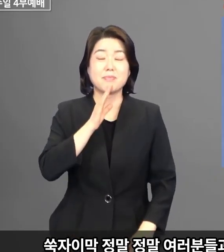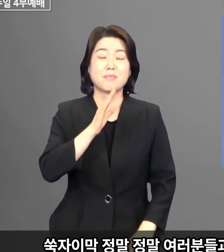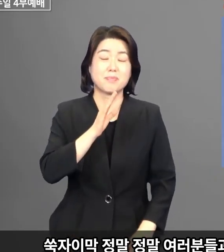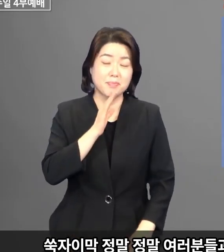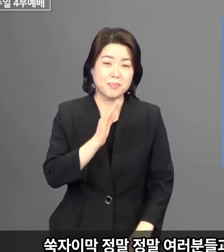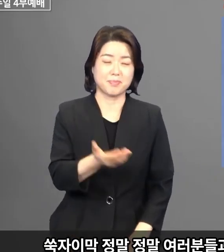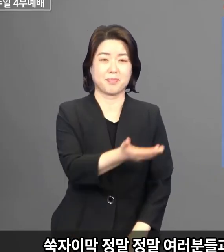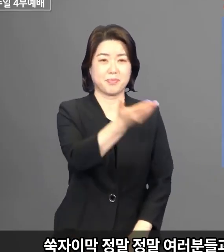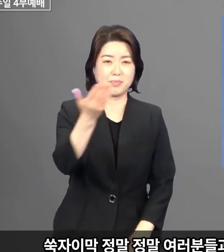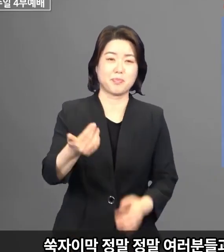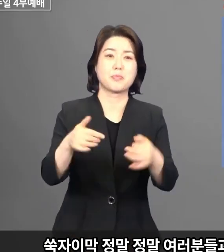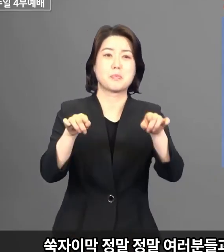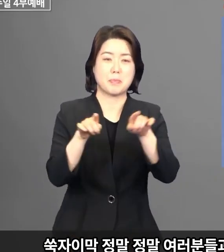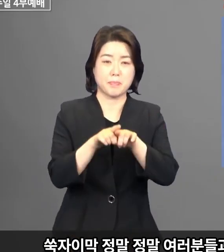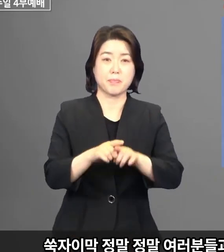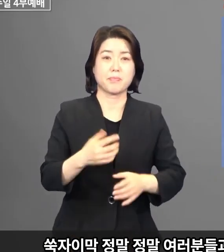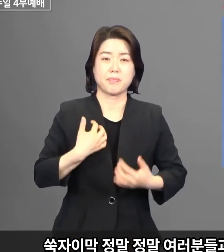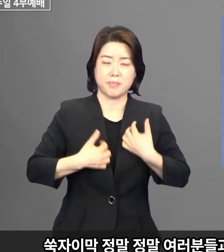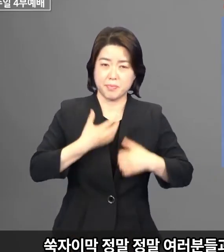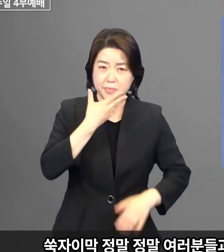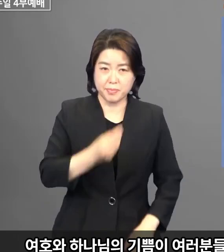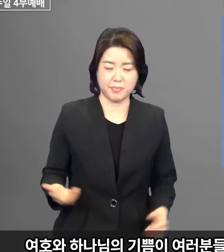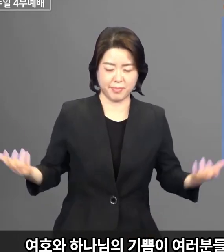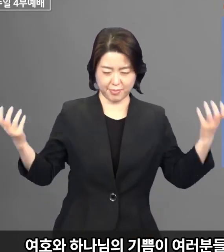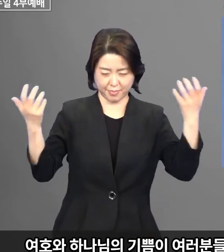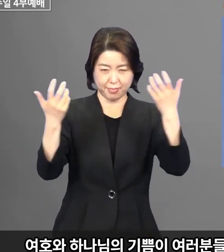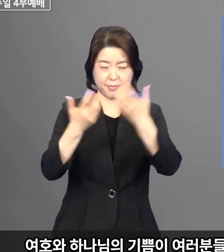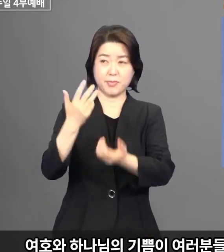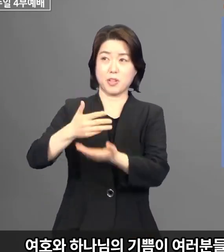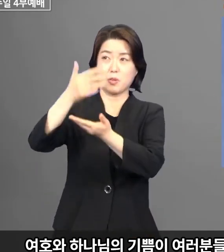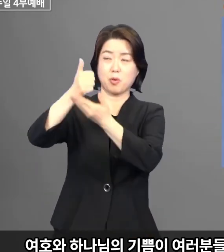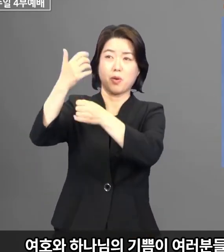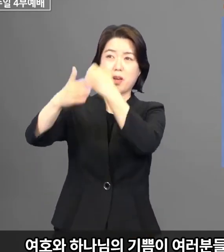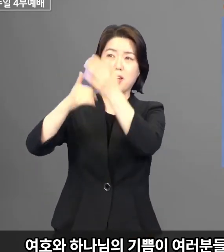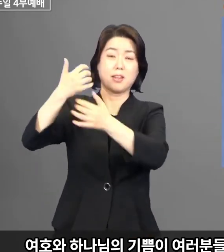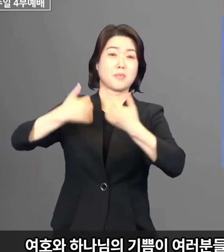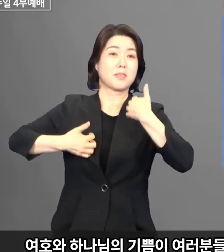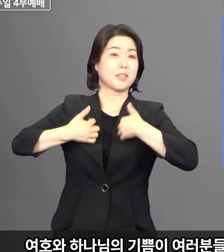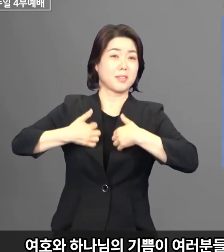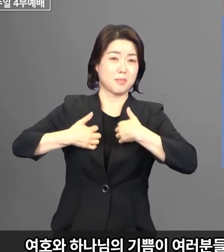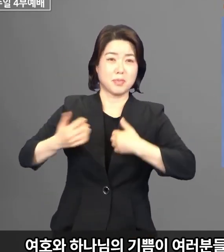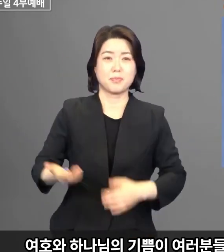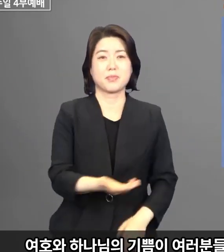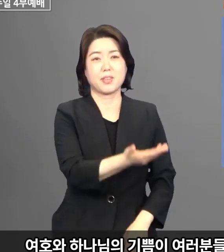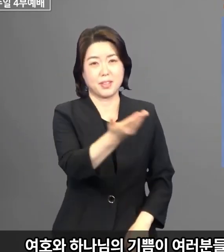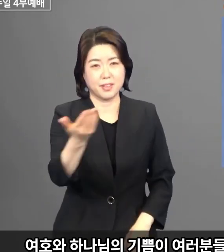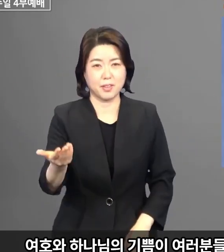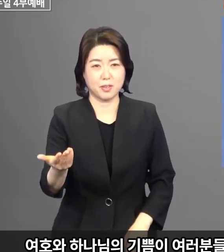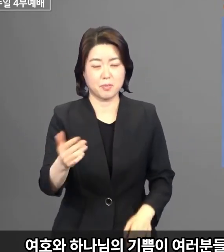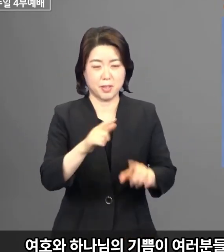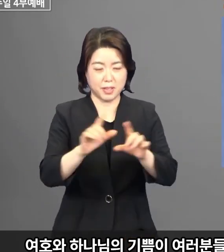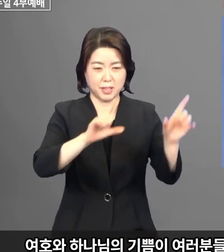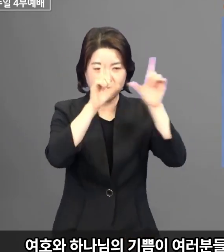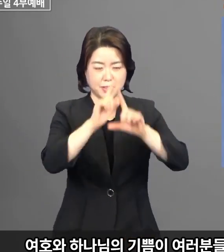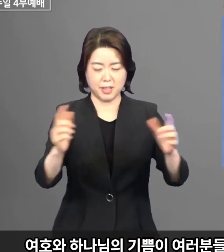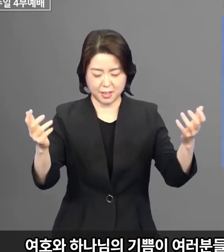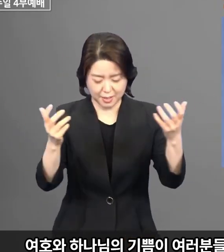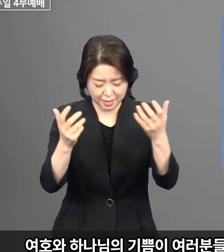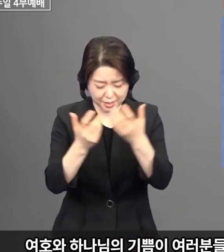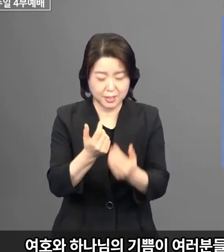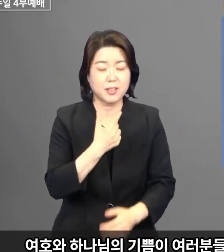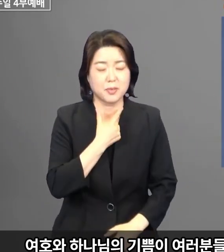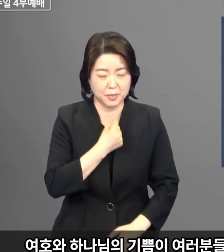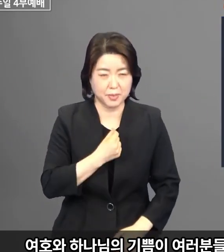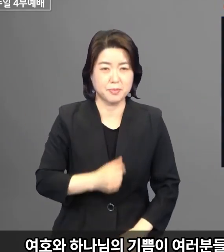정말 여러분들과 함께하는 행복에 가득 차 있는 여호와 하나님의 기쁨이 여러분들의 일상에 가득하기를